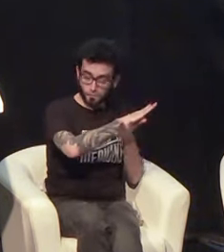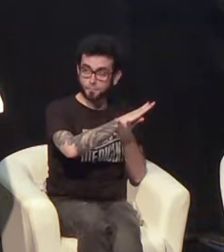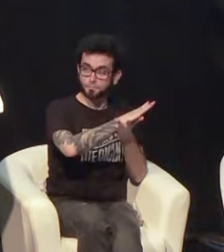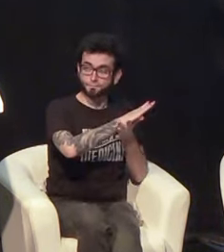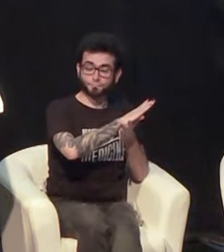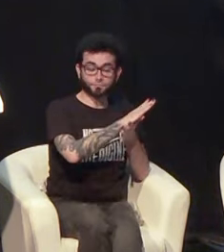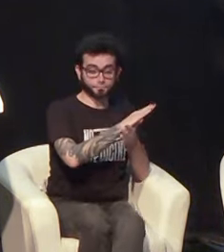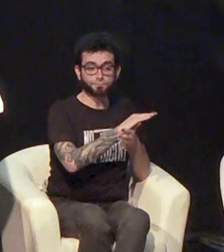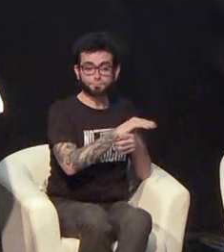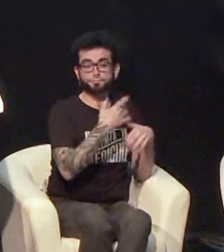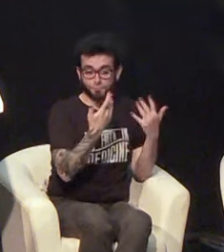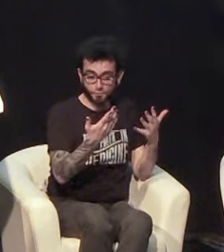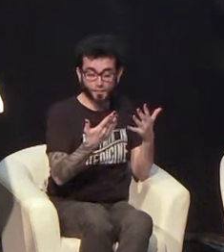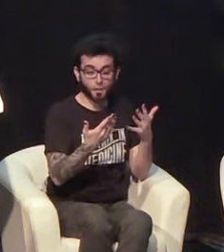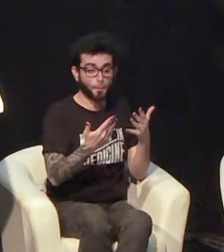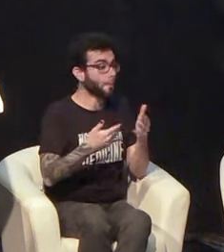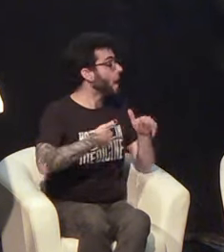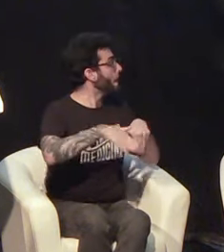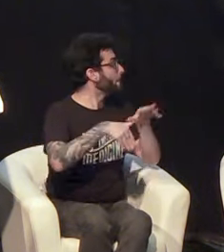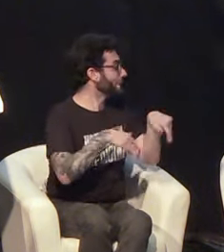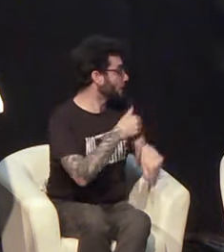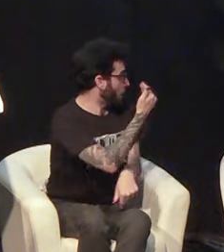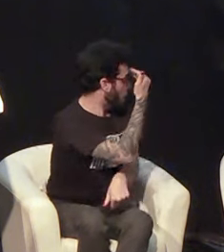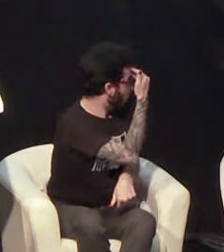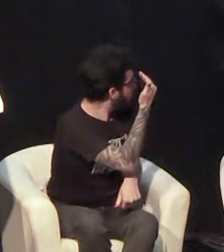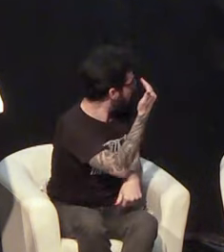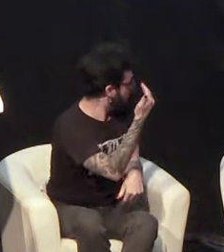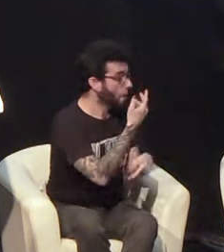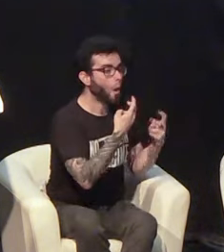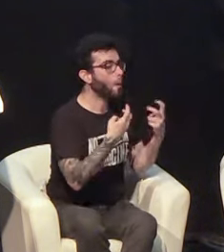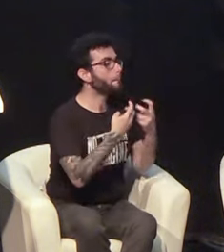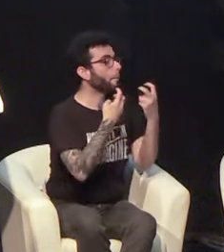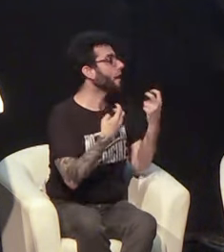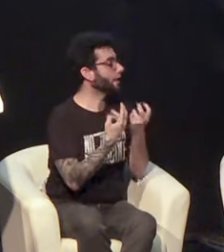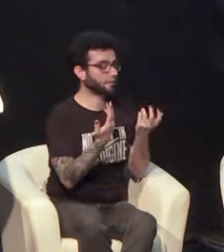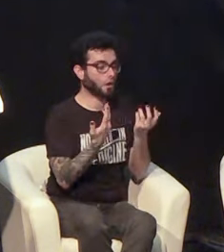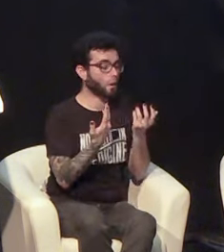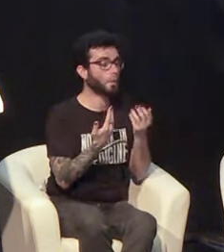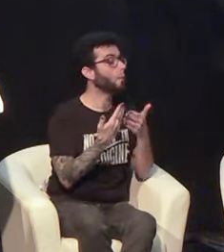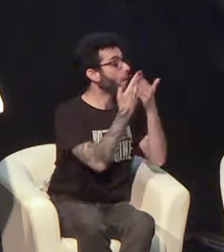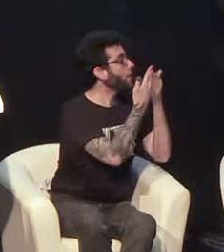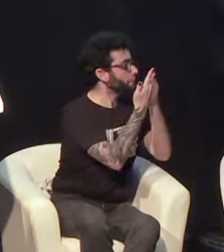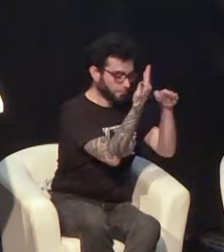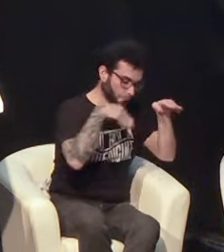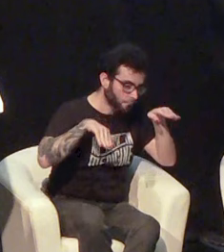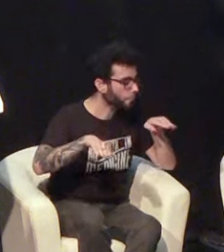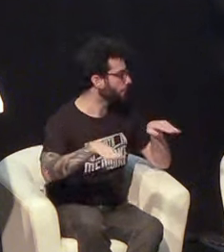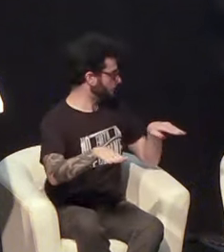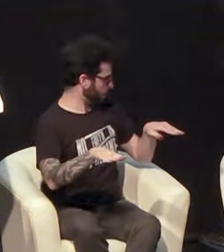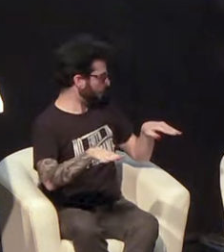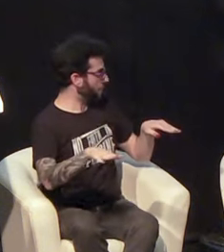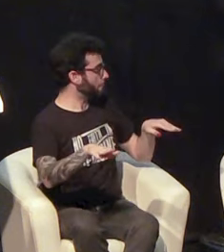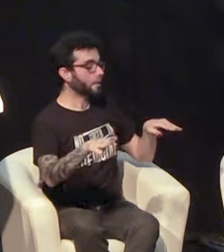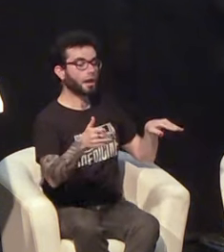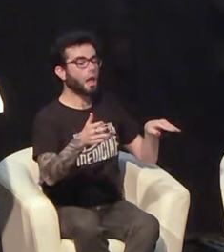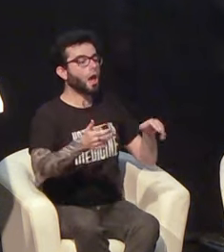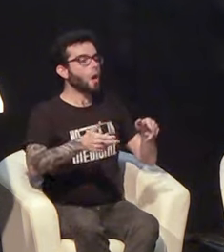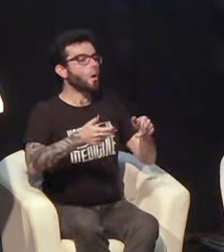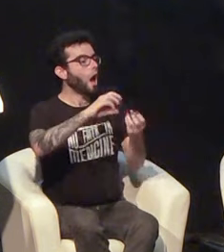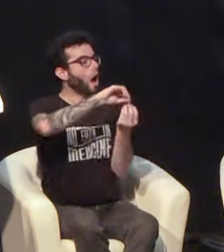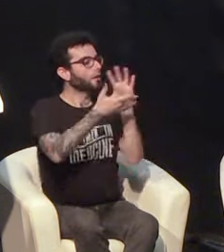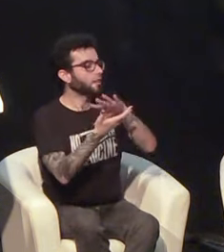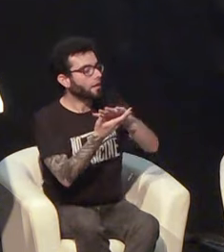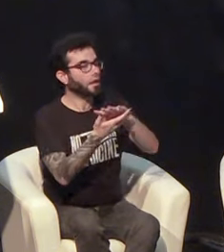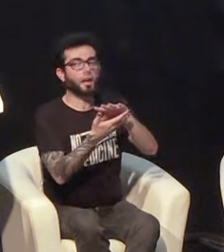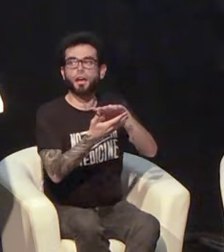Par rapport à l'évolution à l'accès des contenus pédagogiques, par exemple, quand on